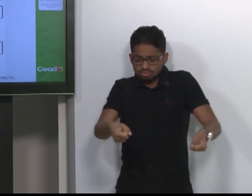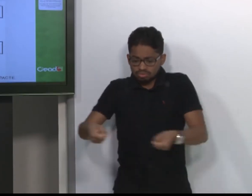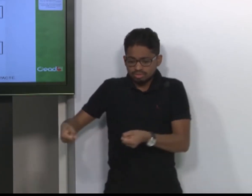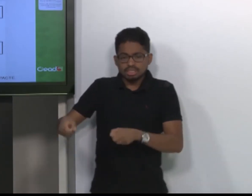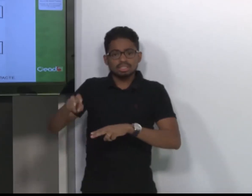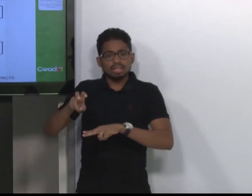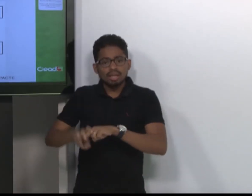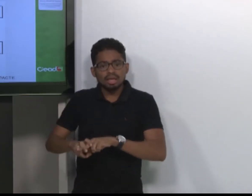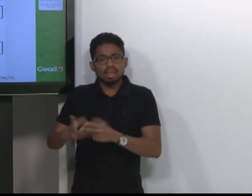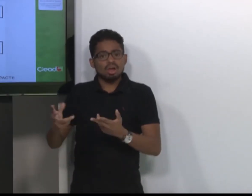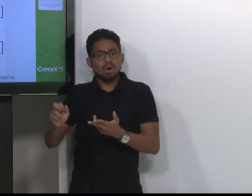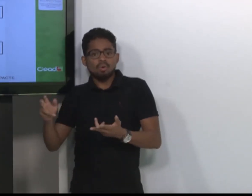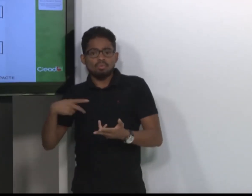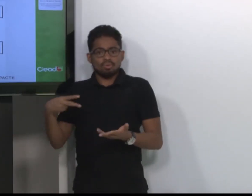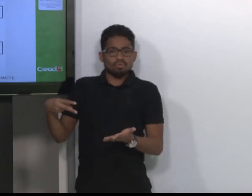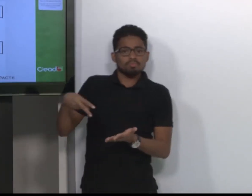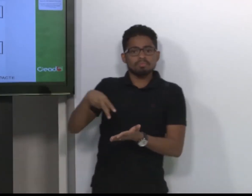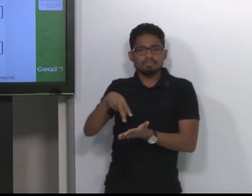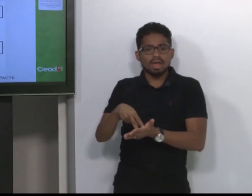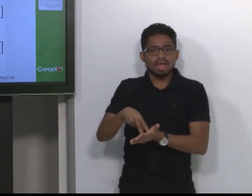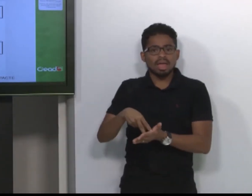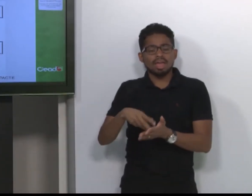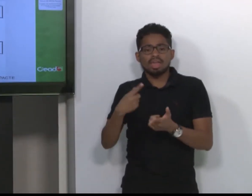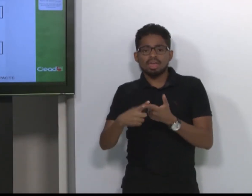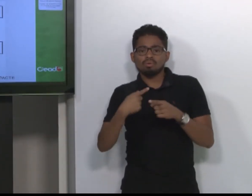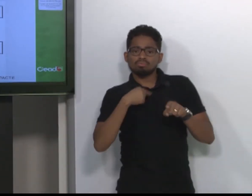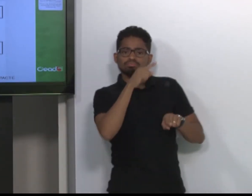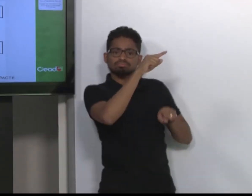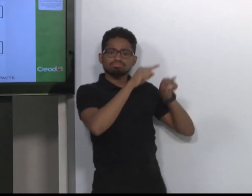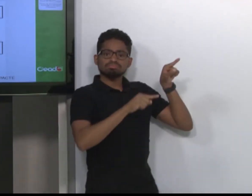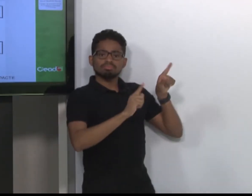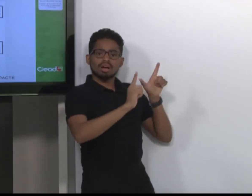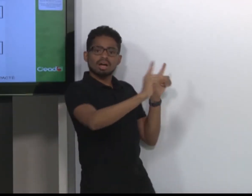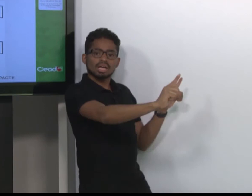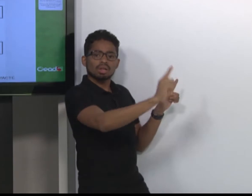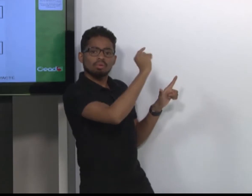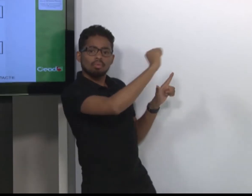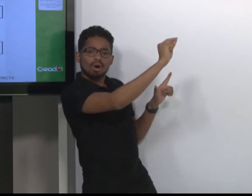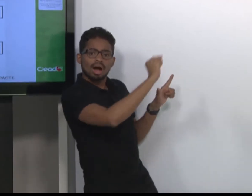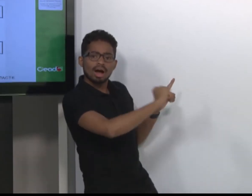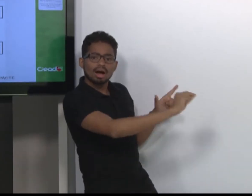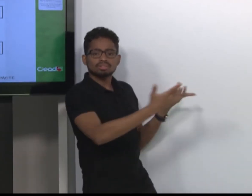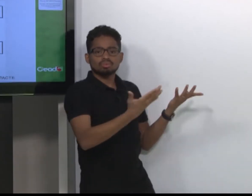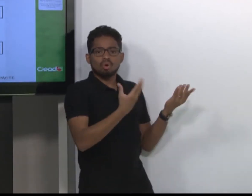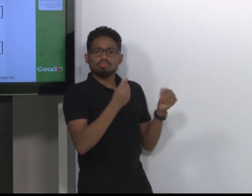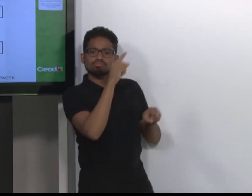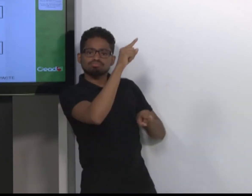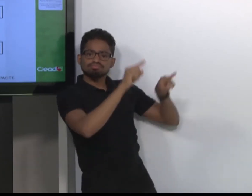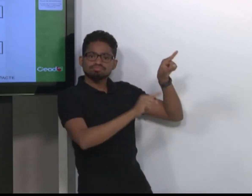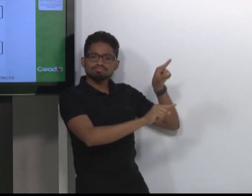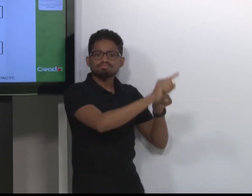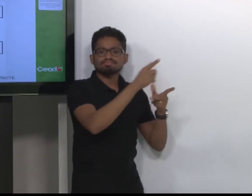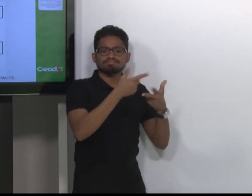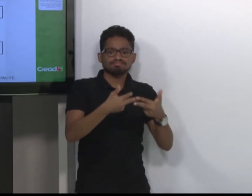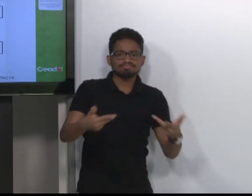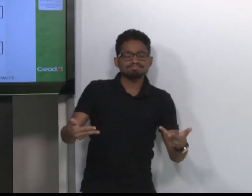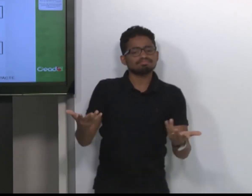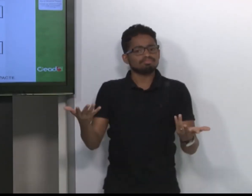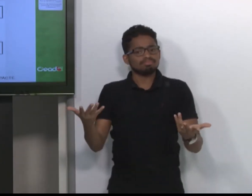Eu estarei sentado ou em pé, vou acompanhar o professor, vou fazer apontamentos no quadro. Então,